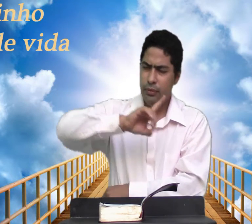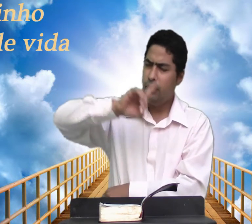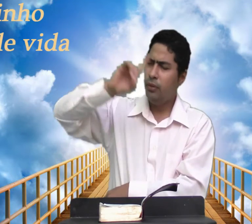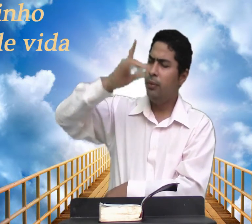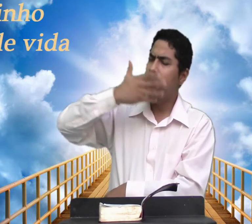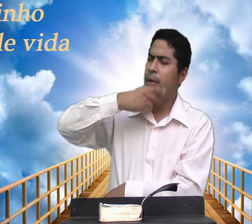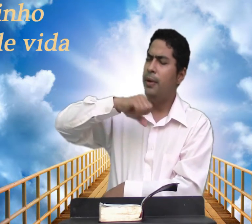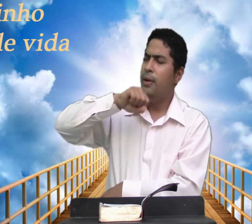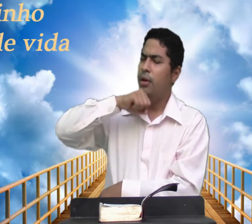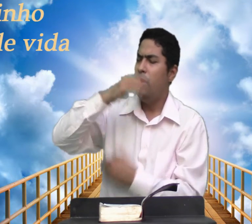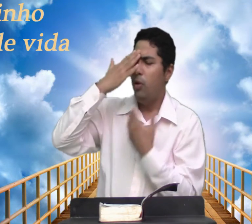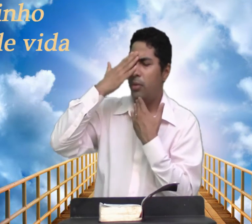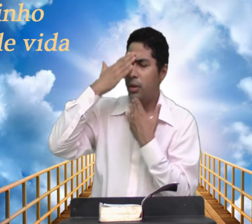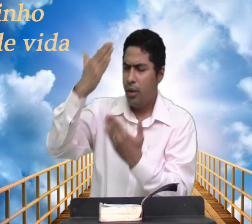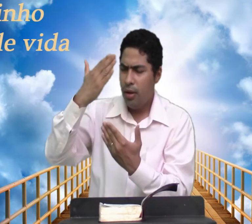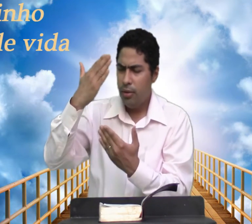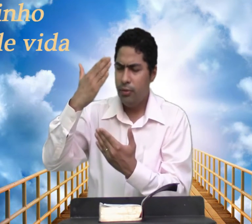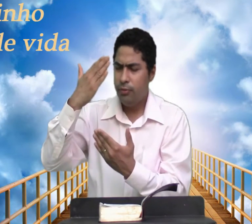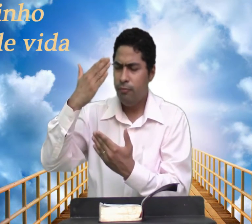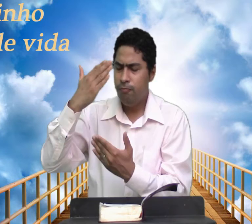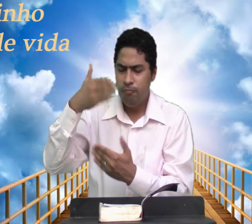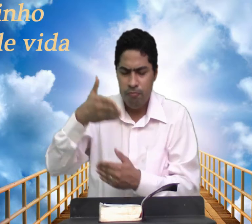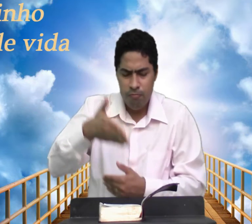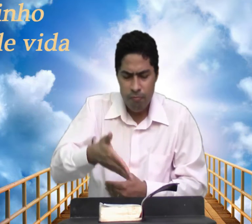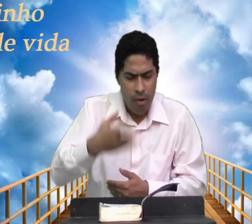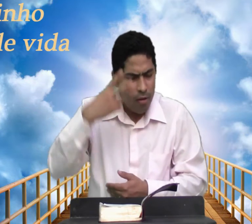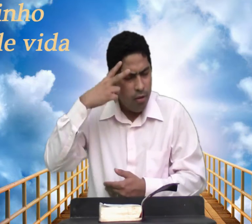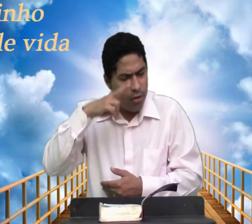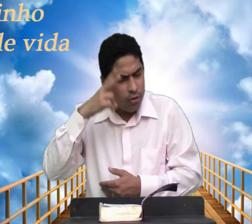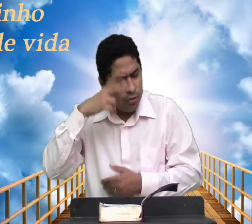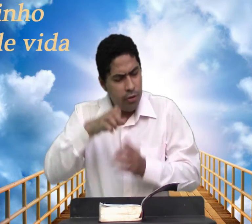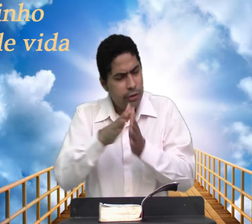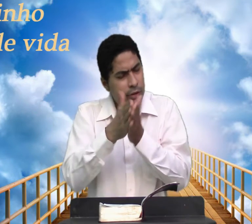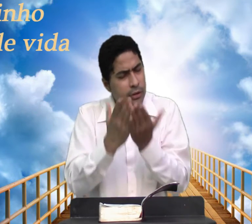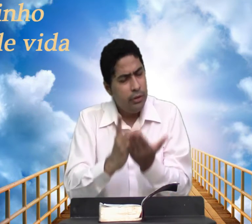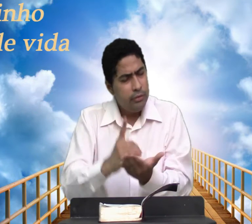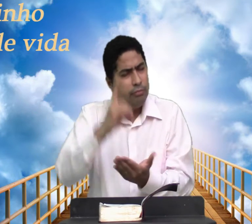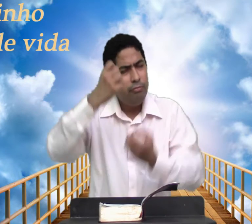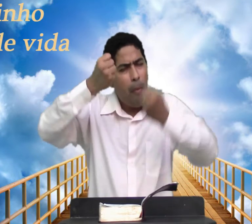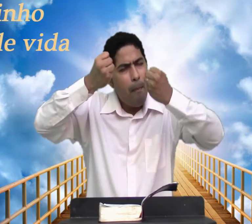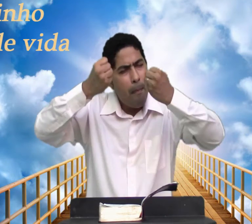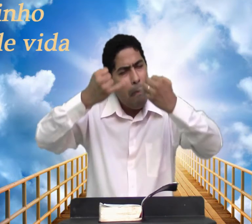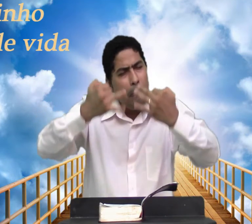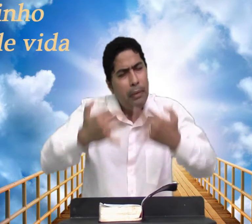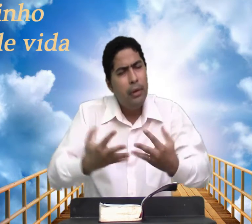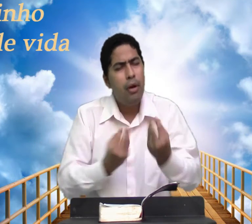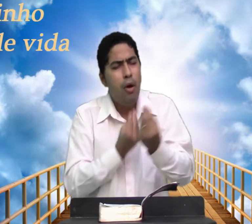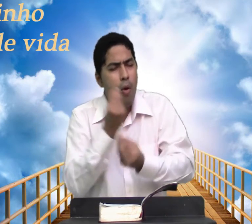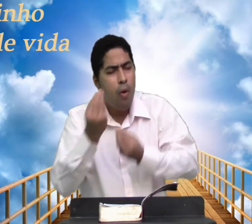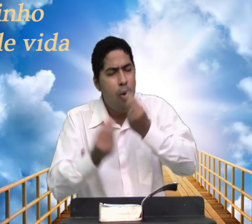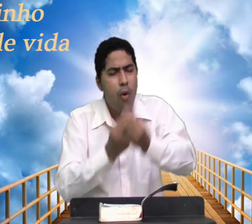orar. Obrigado, Senhor, por essa história nas Escrituras, porque o Senhor nos explica como o Senhor